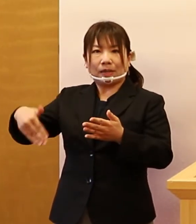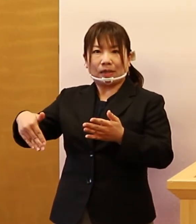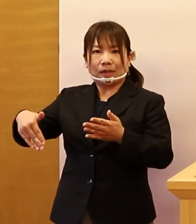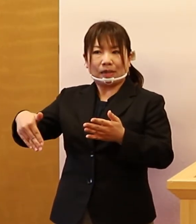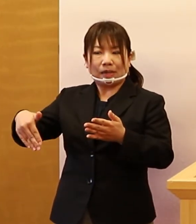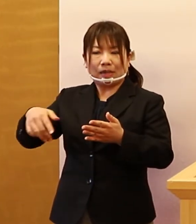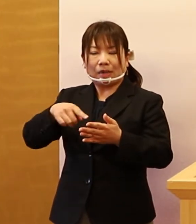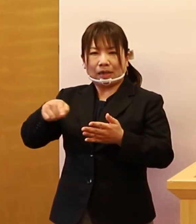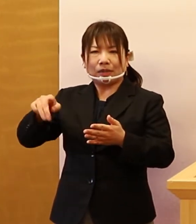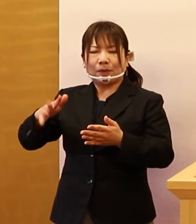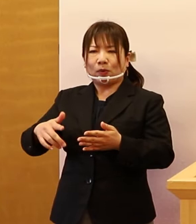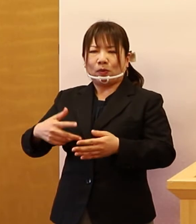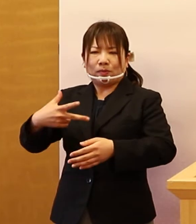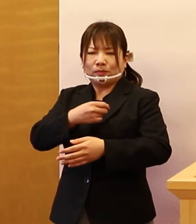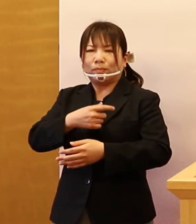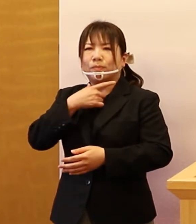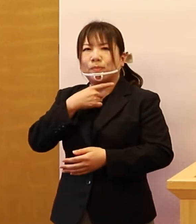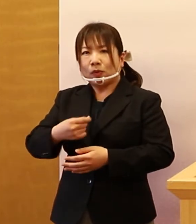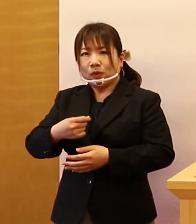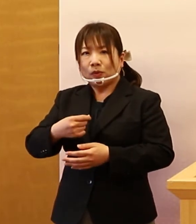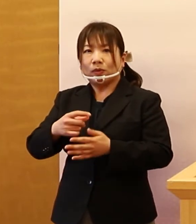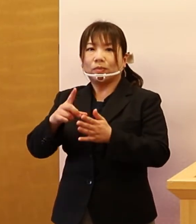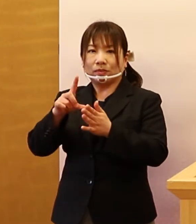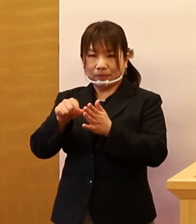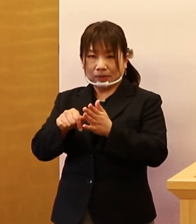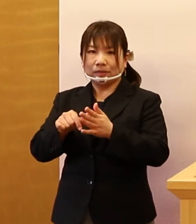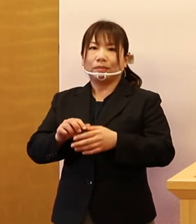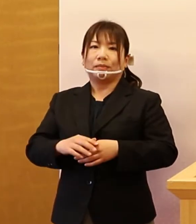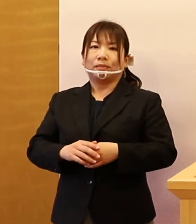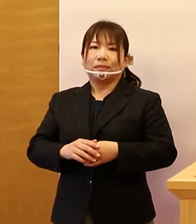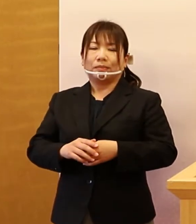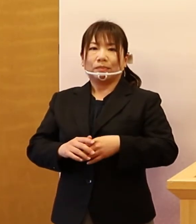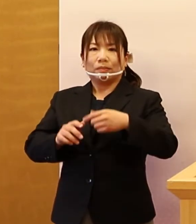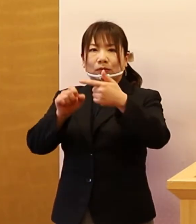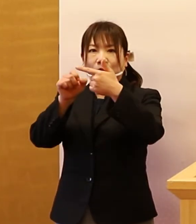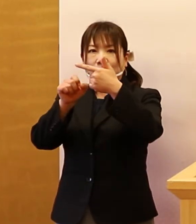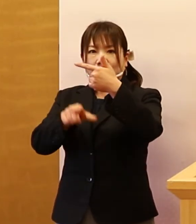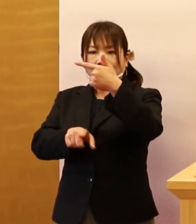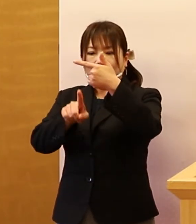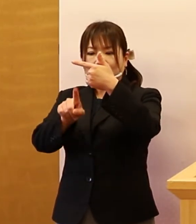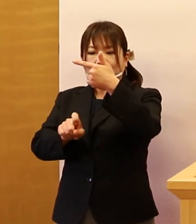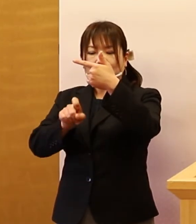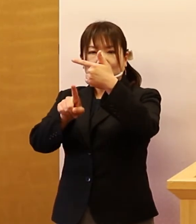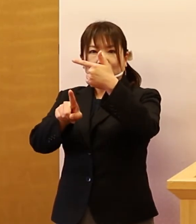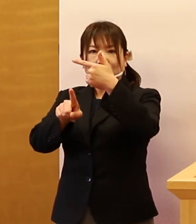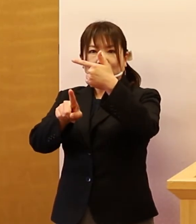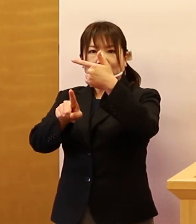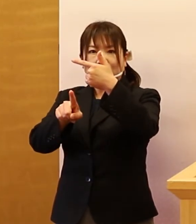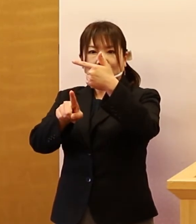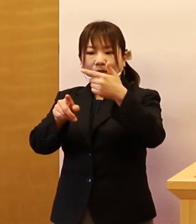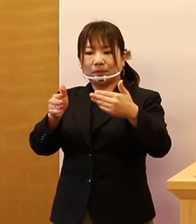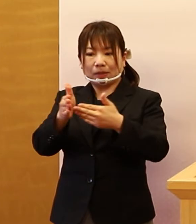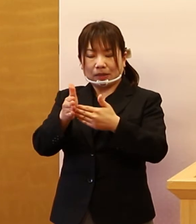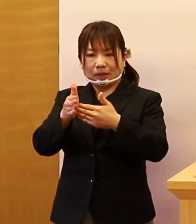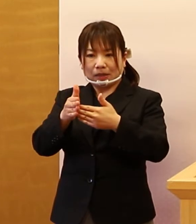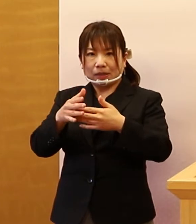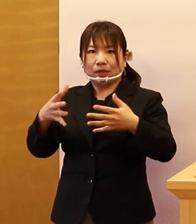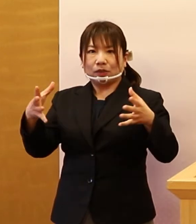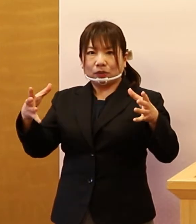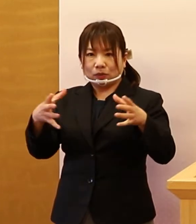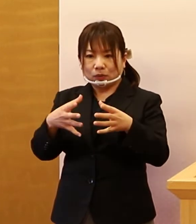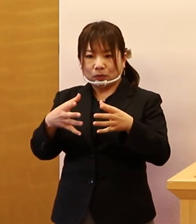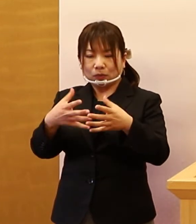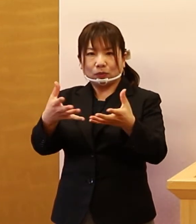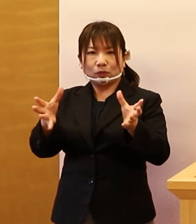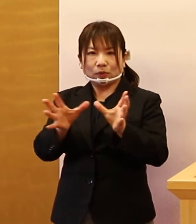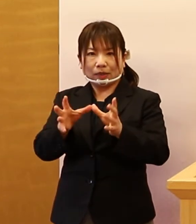接種を希望される方につきましては、6月11日をもって集団接種は終